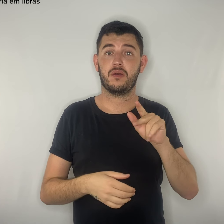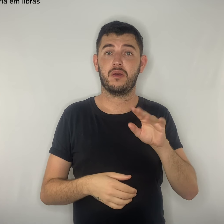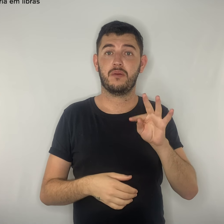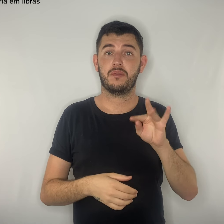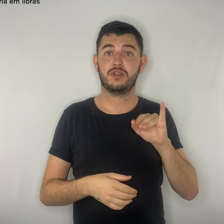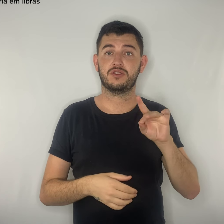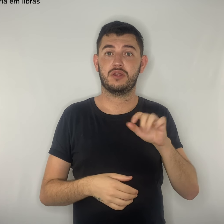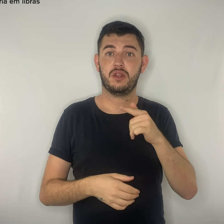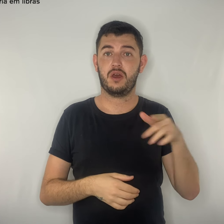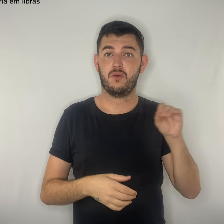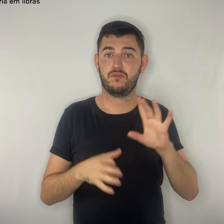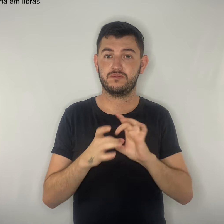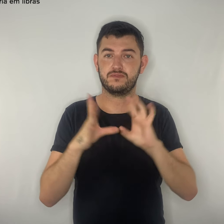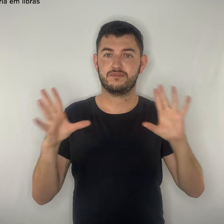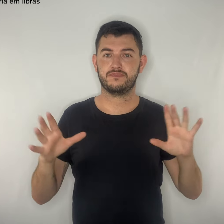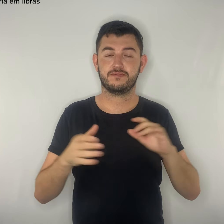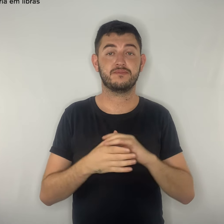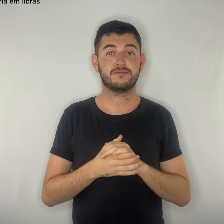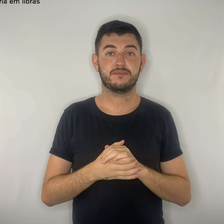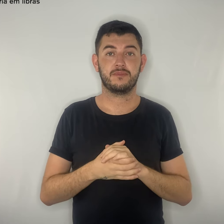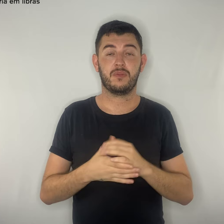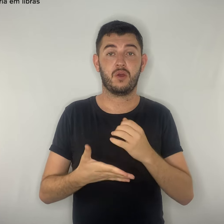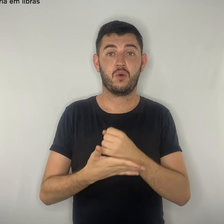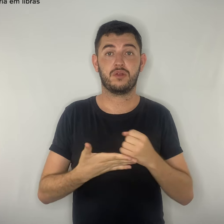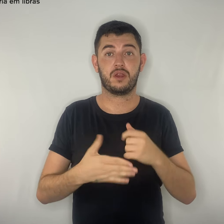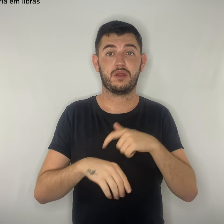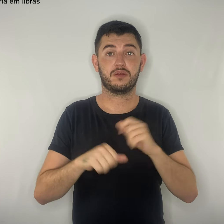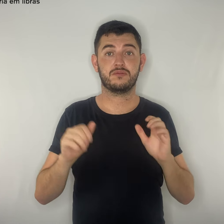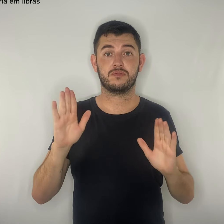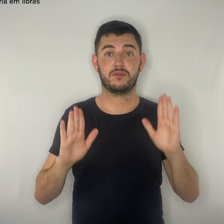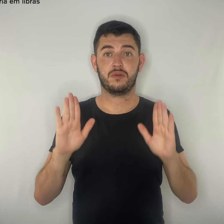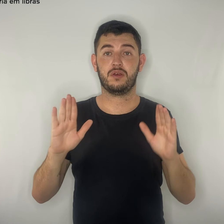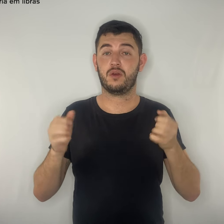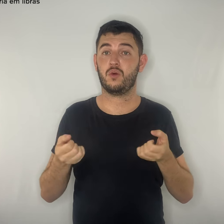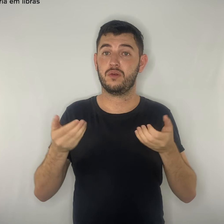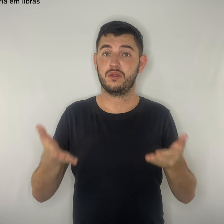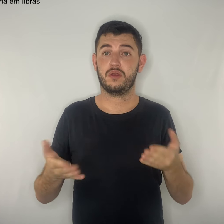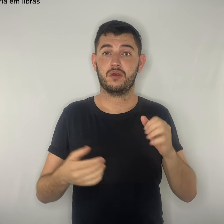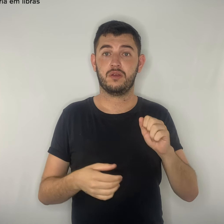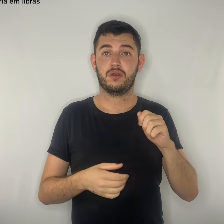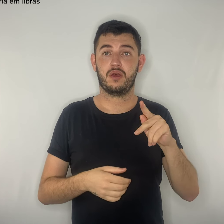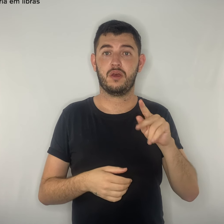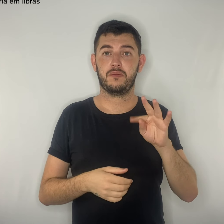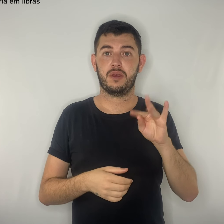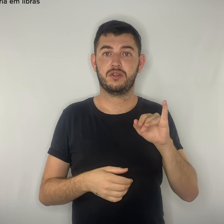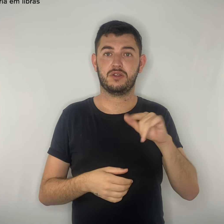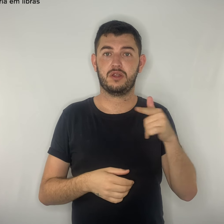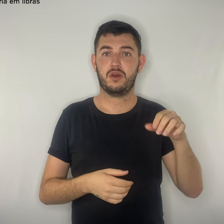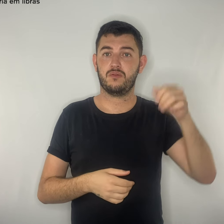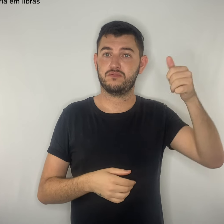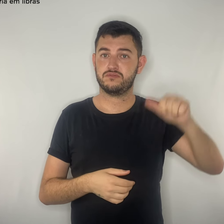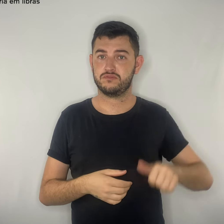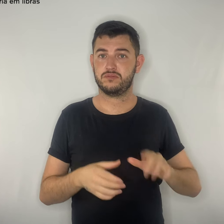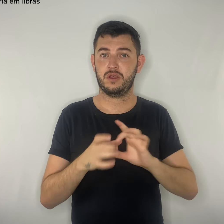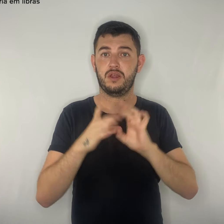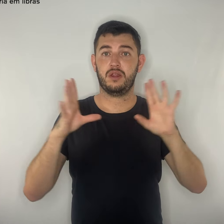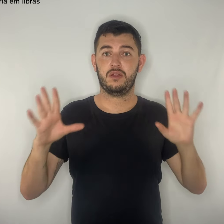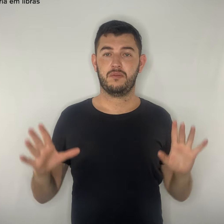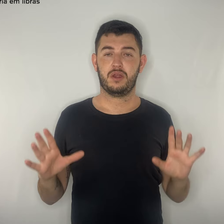cronograma de contratação temporária e concessão de aptidão foi liberado e a partir desta